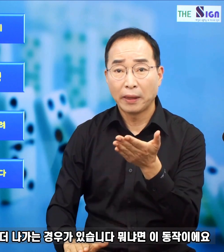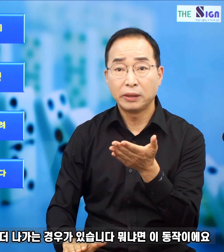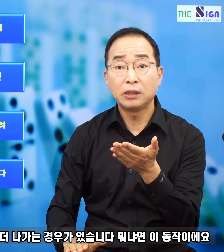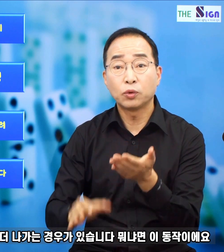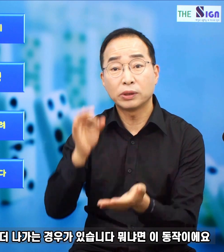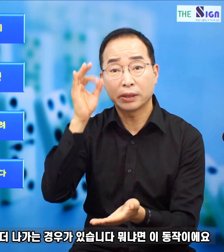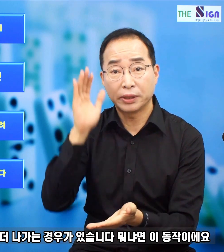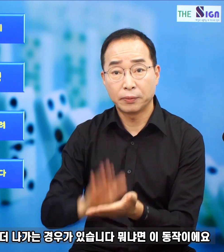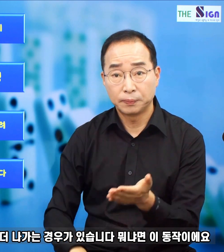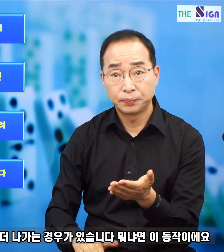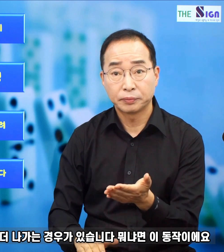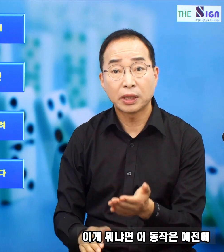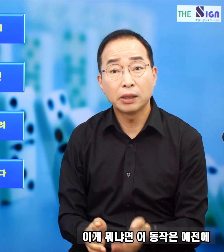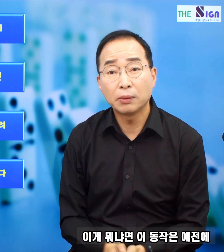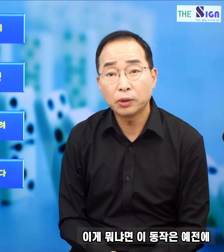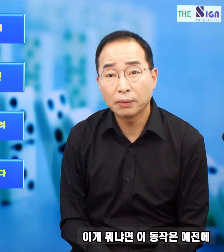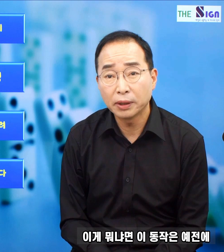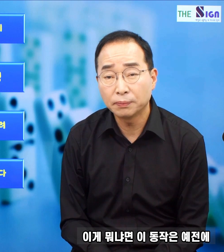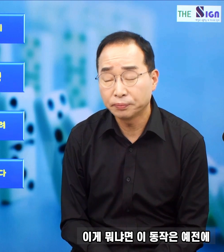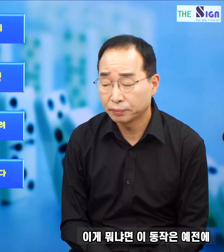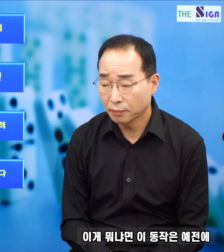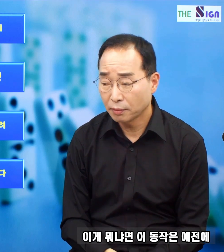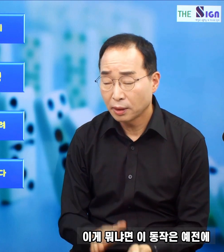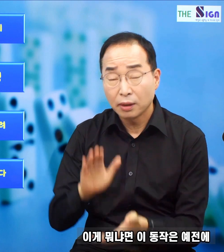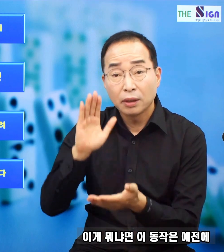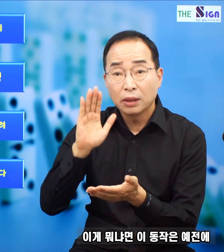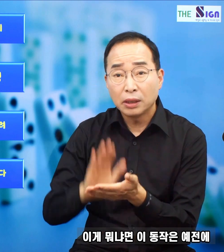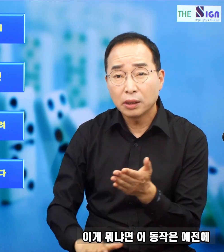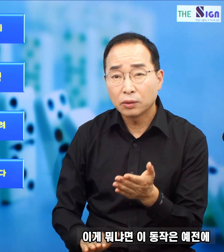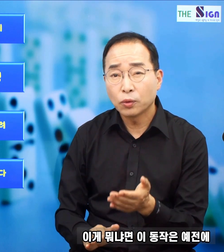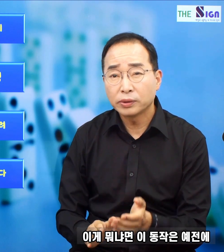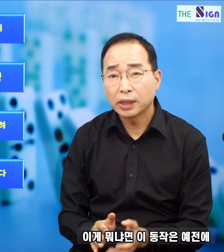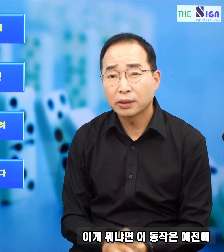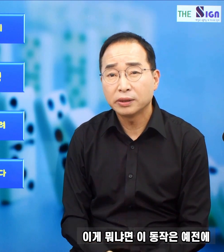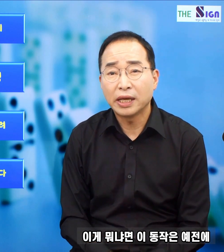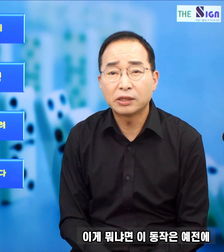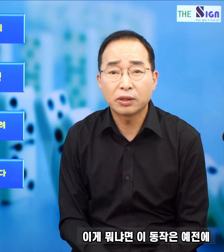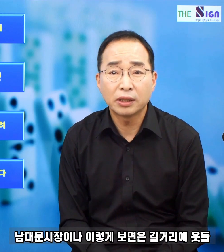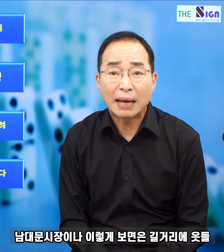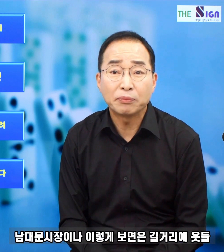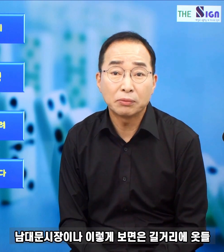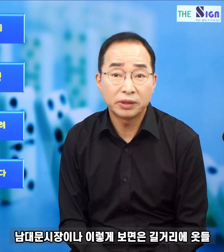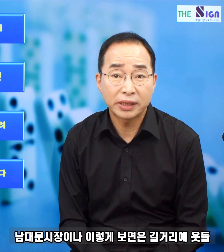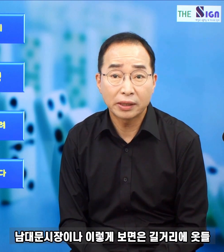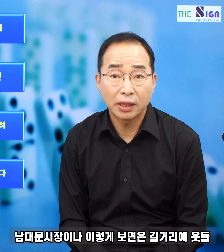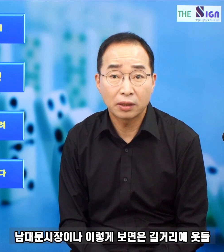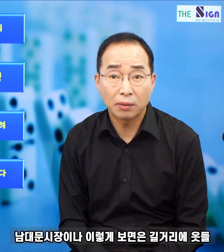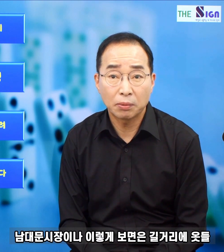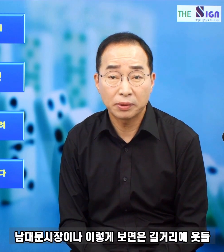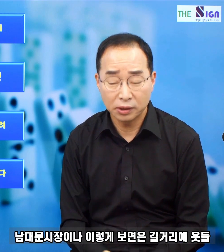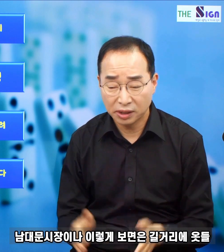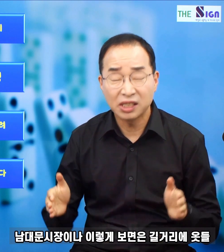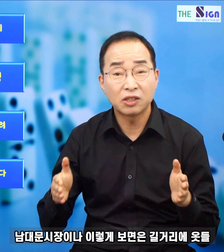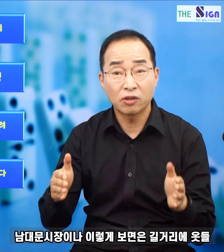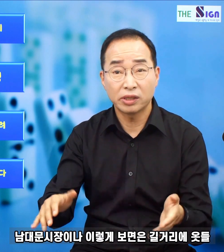이 동작이에요. 자, 이게 뭐냐면 이 동작은 예전에 남대문 시장이나 이렇게 보면은